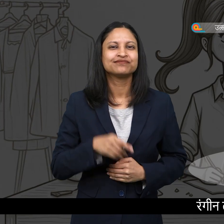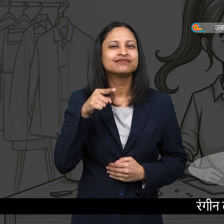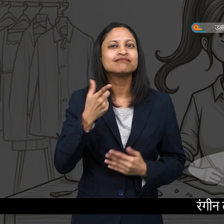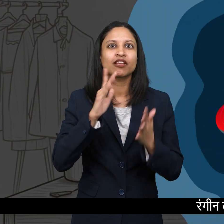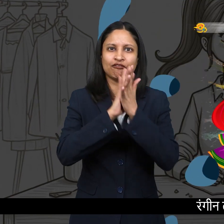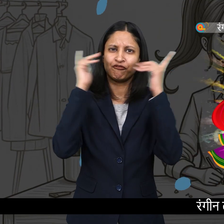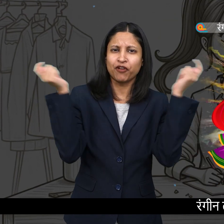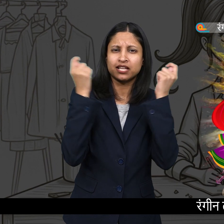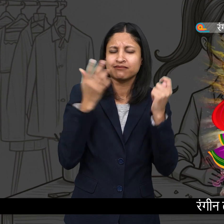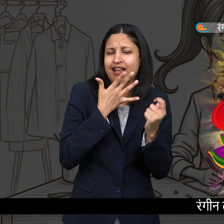रंगीन त्योहार,